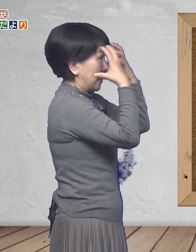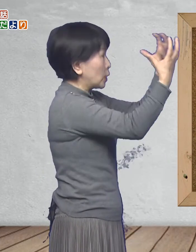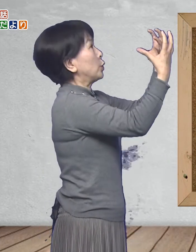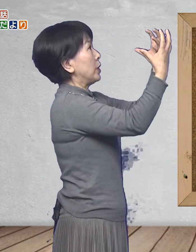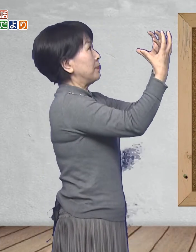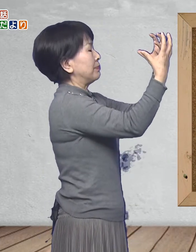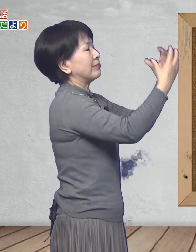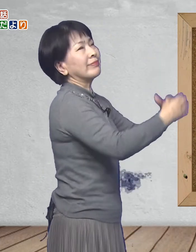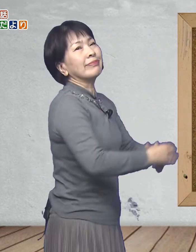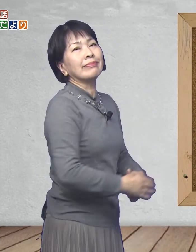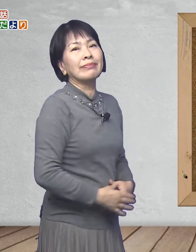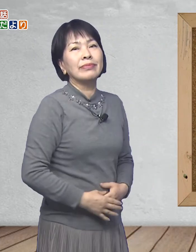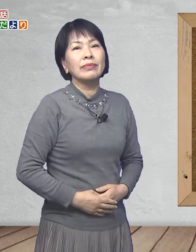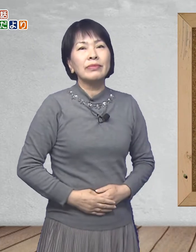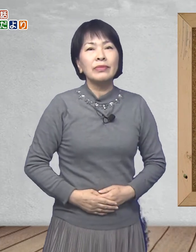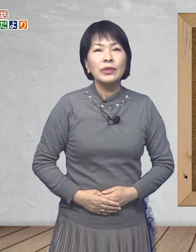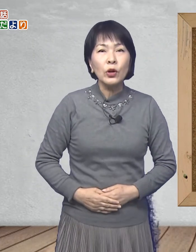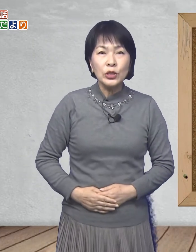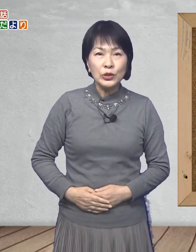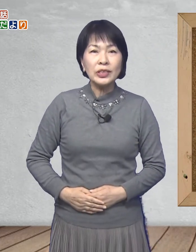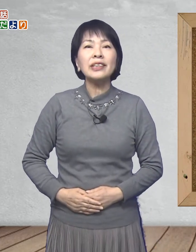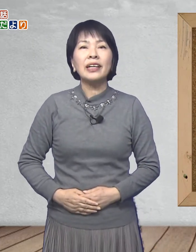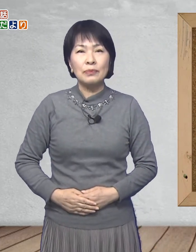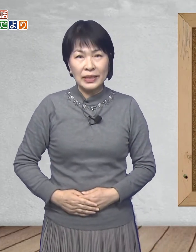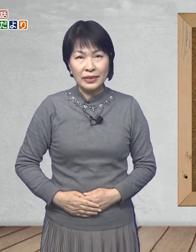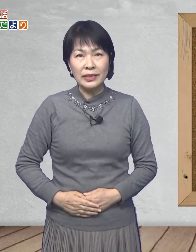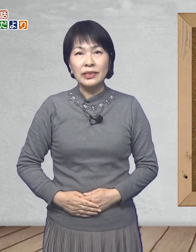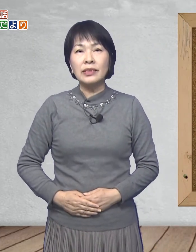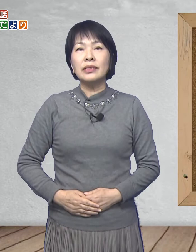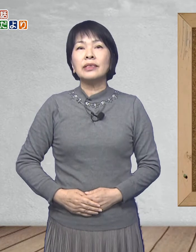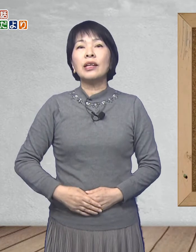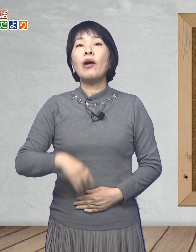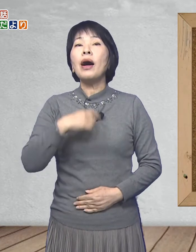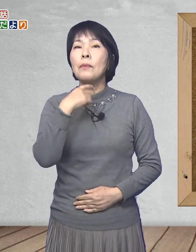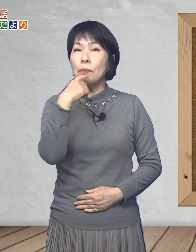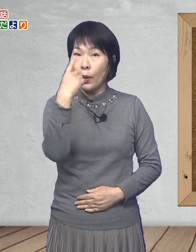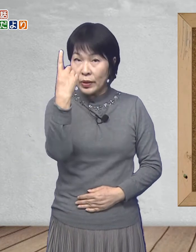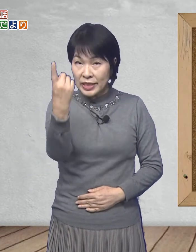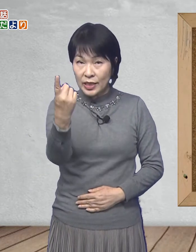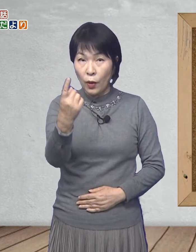っくりというふうになります。ではもう一度、